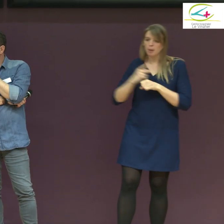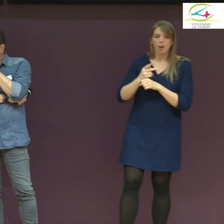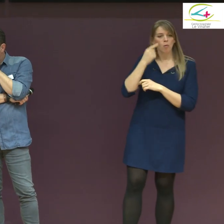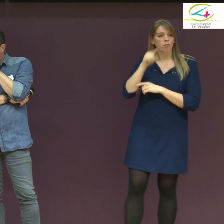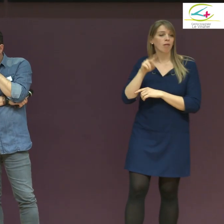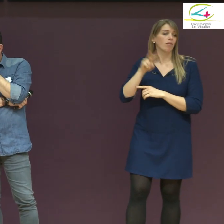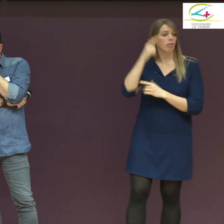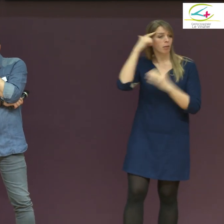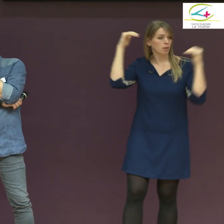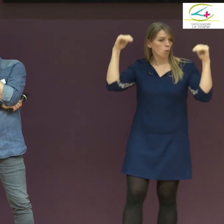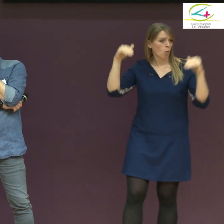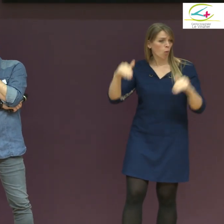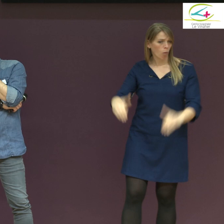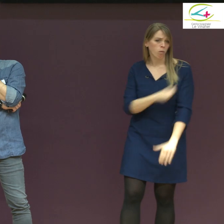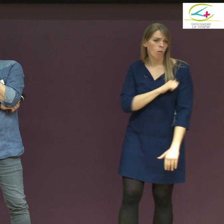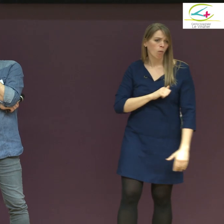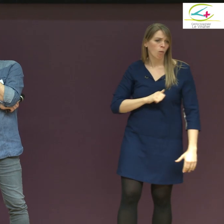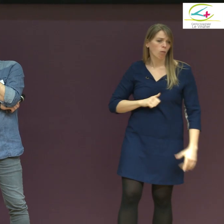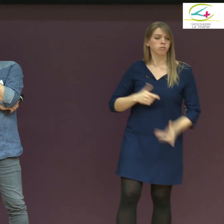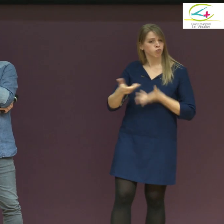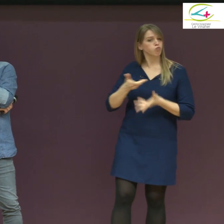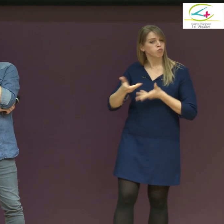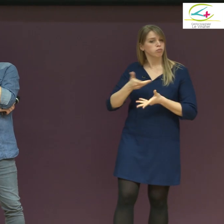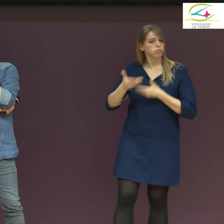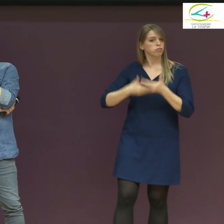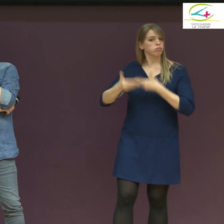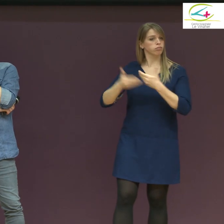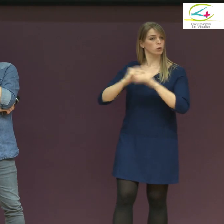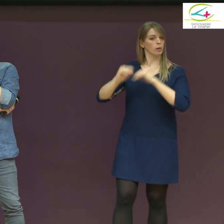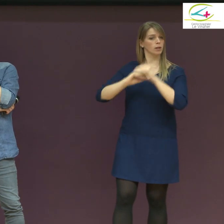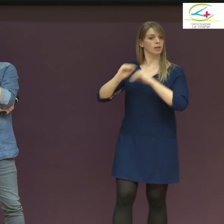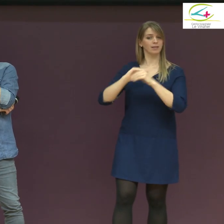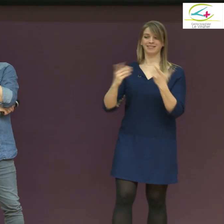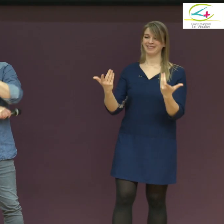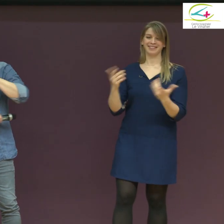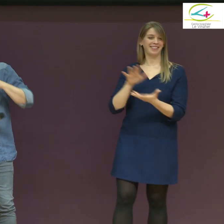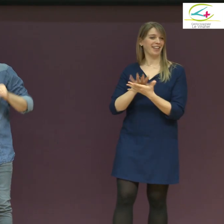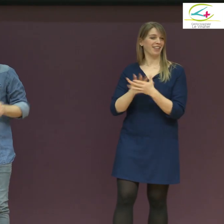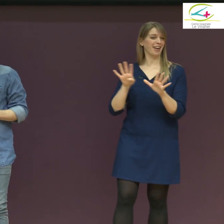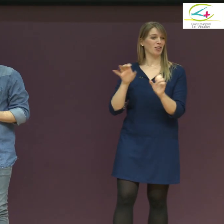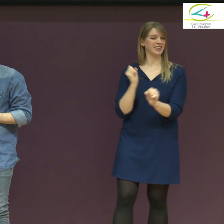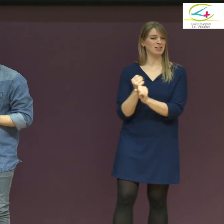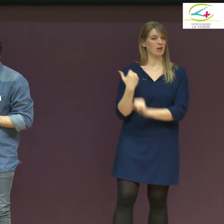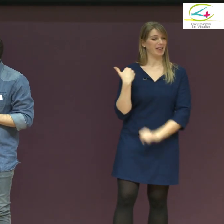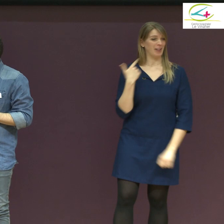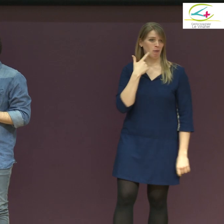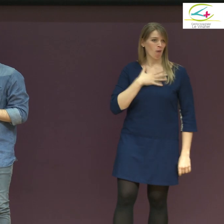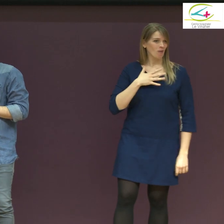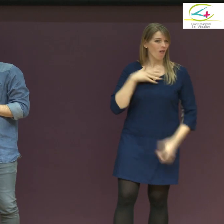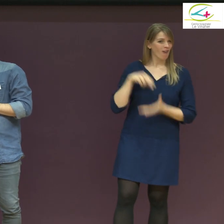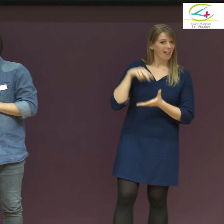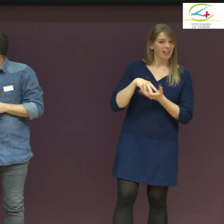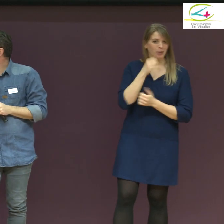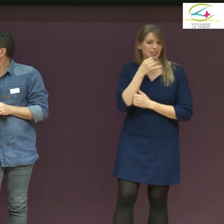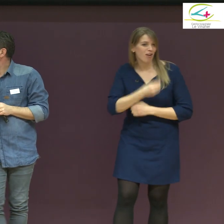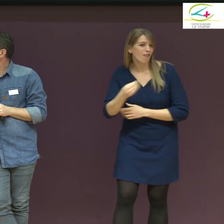avait une dépression assez sévère, on a traité cette dépression. Aujourd'hui, il vient de fêter ses 90 ans, et il est bien content d'être là, d'être avec ses